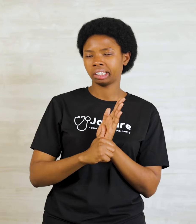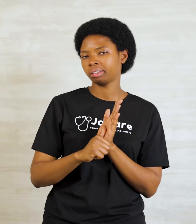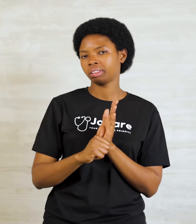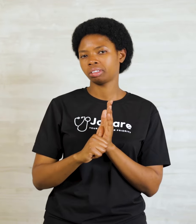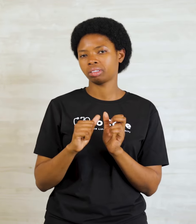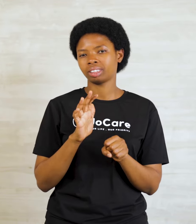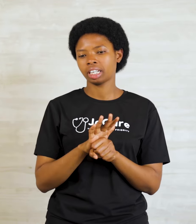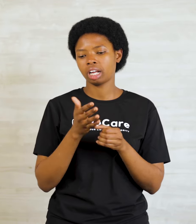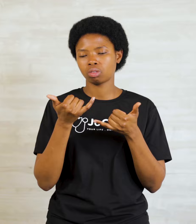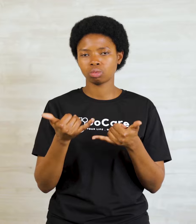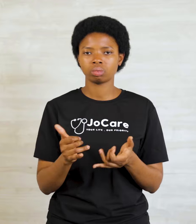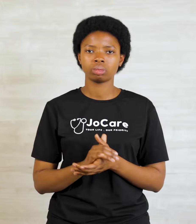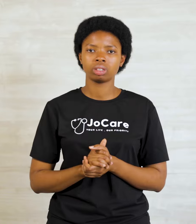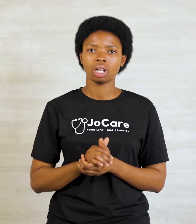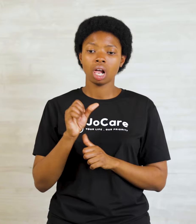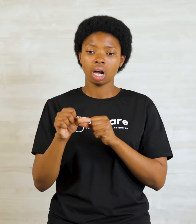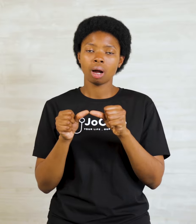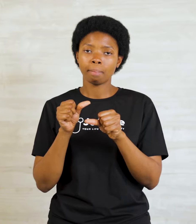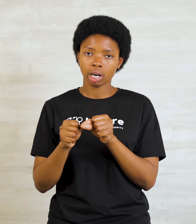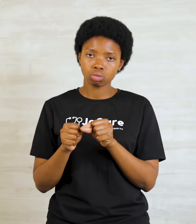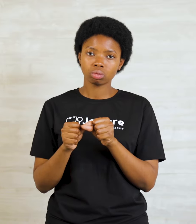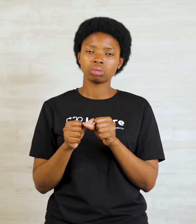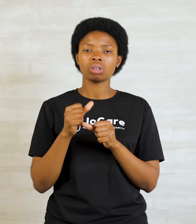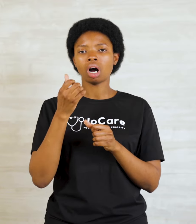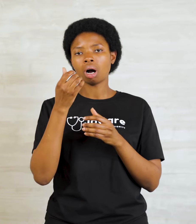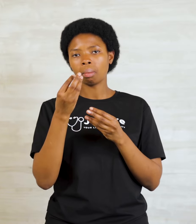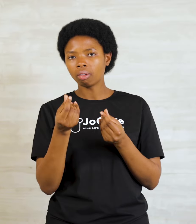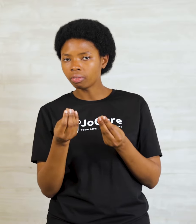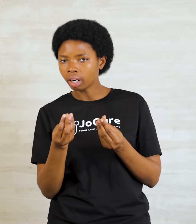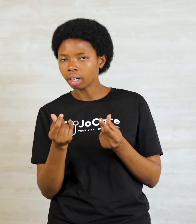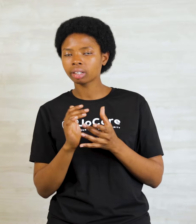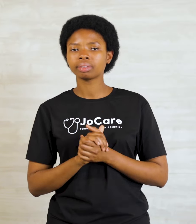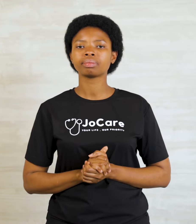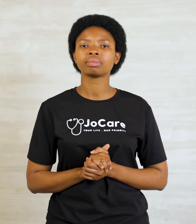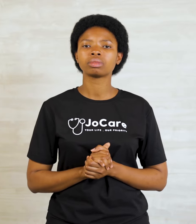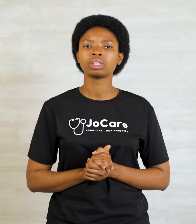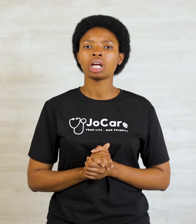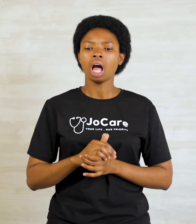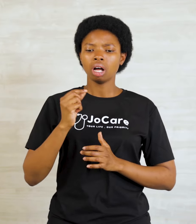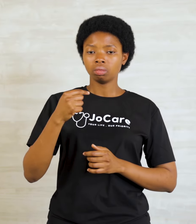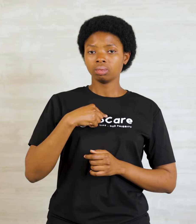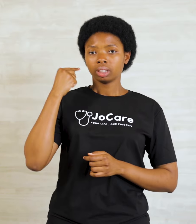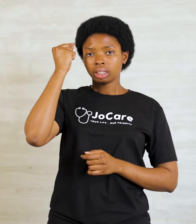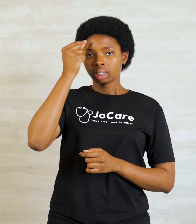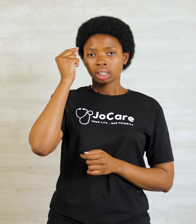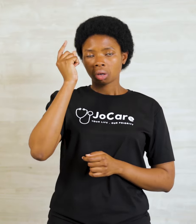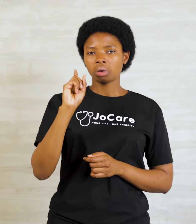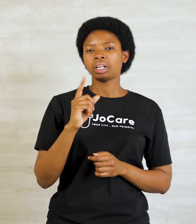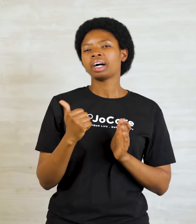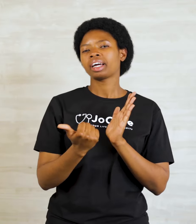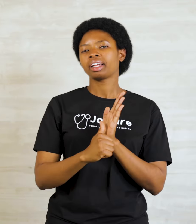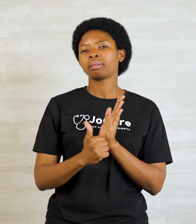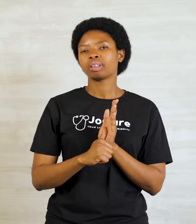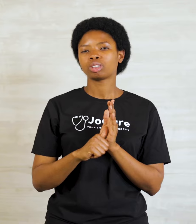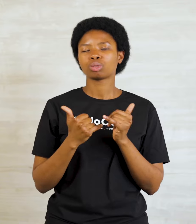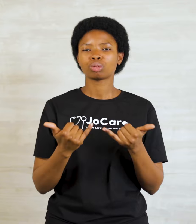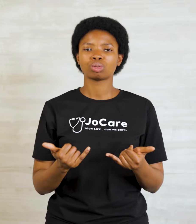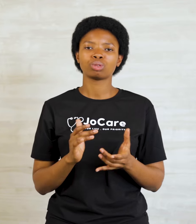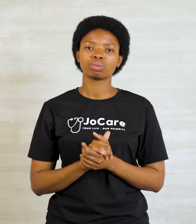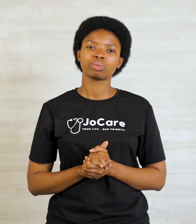kijyanye no kuba abantu batabasha kwa fodinga ibiciro. Yego. Ndakeka bitakiri ikibazo ibyo ngibyo. Kuri